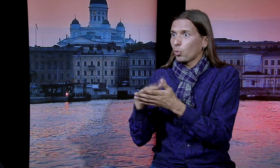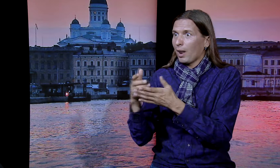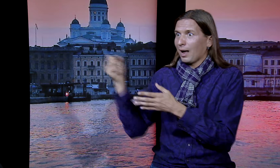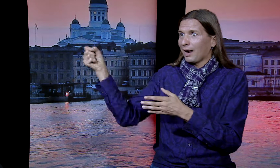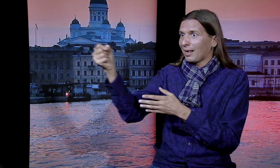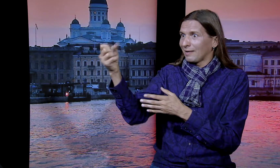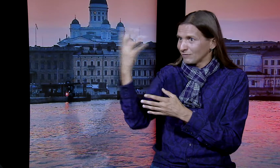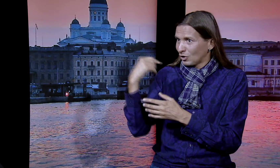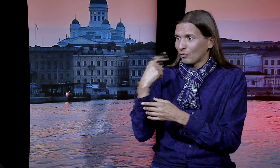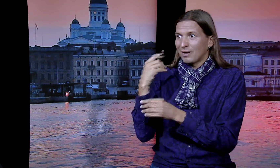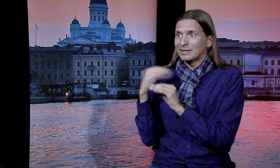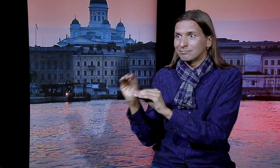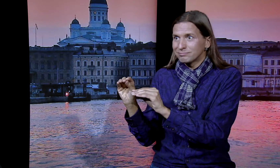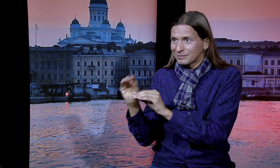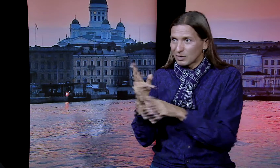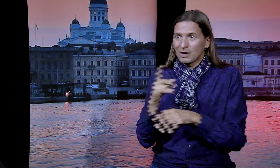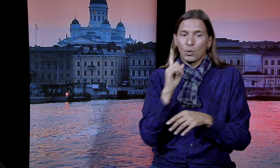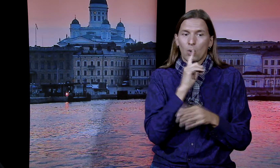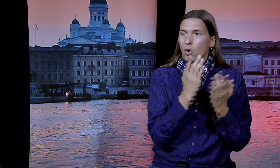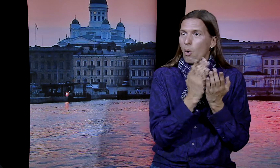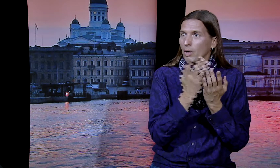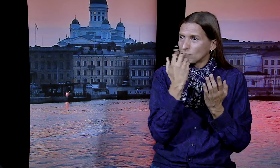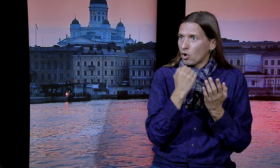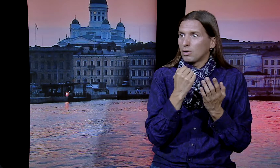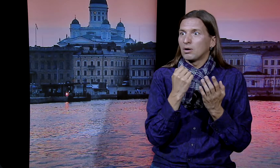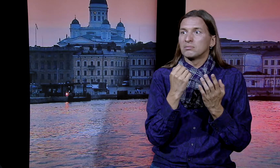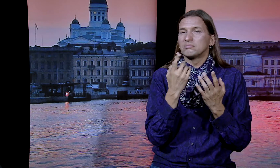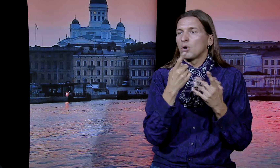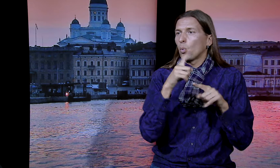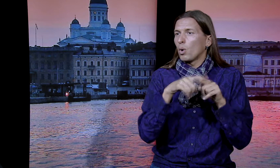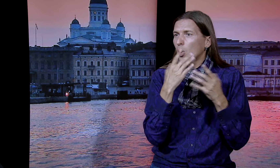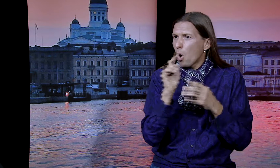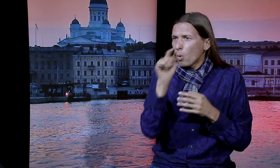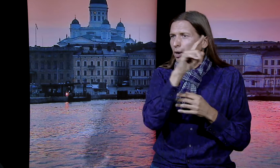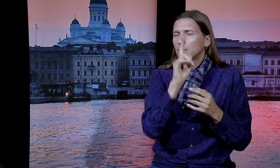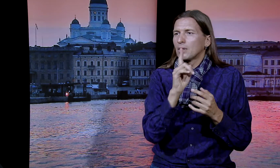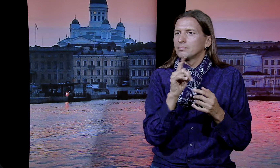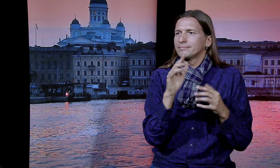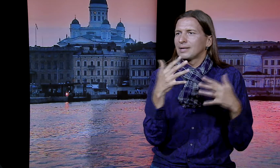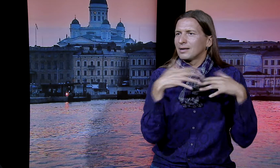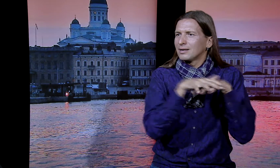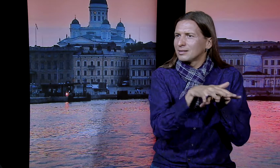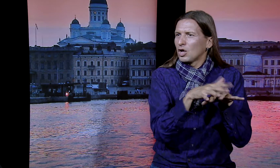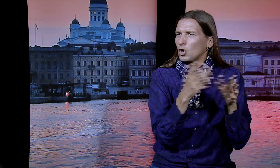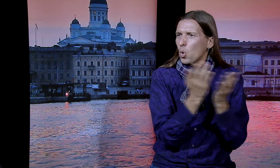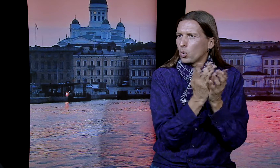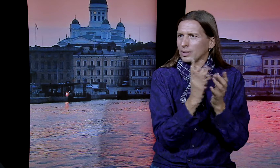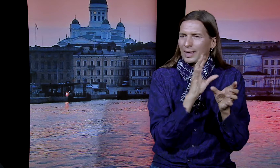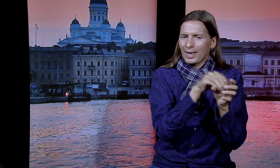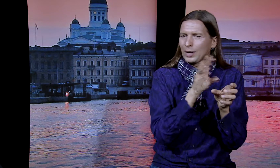opettaa myös kuulevia oppilaita tulkin välityksellä ja myöskin kuurojen kouluissa sekä kunnallisissa kouluissa, missä on kuulevat